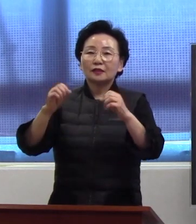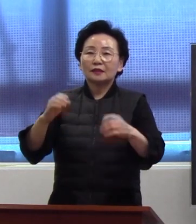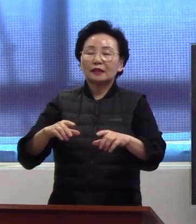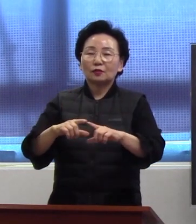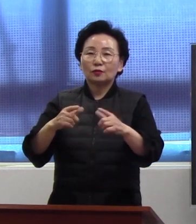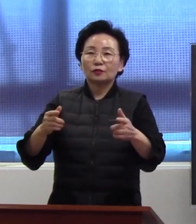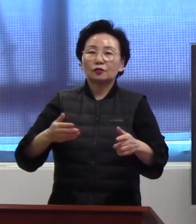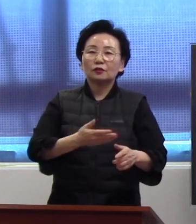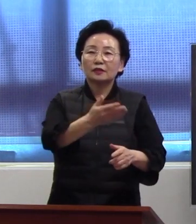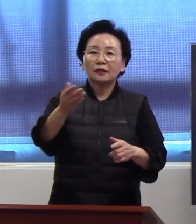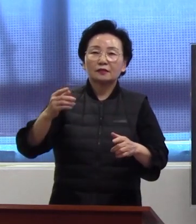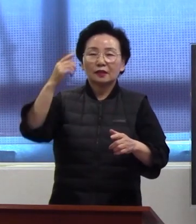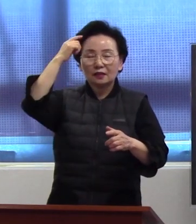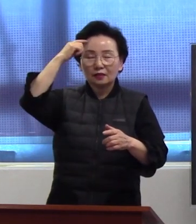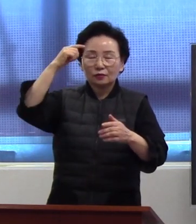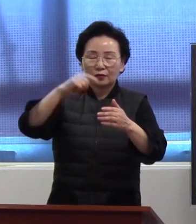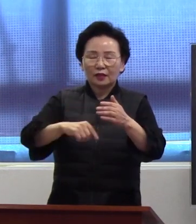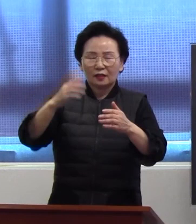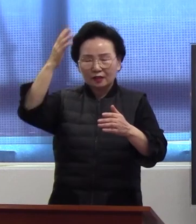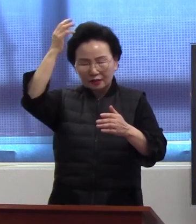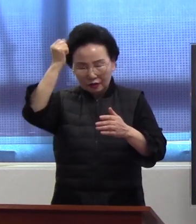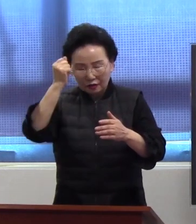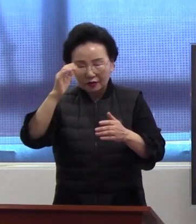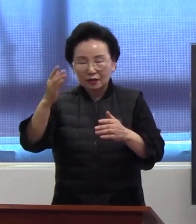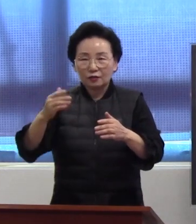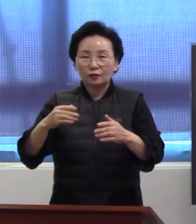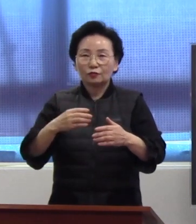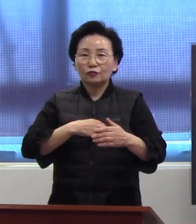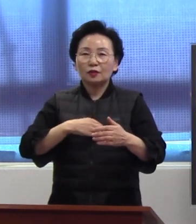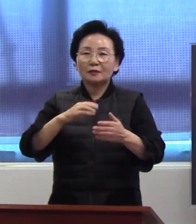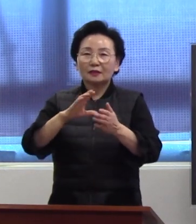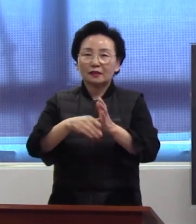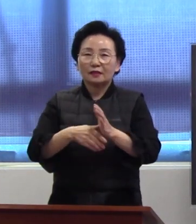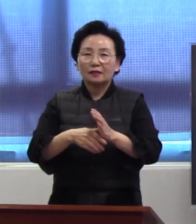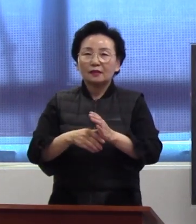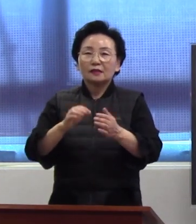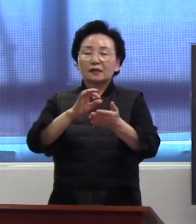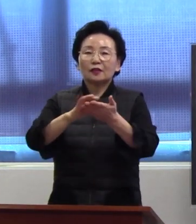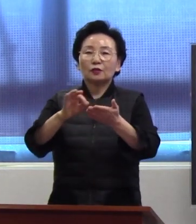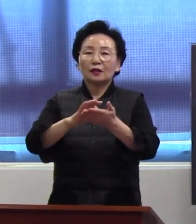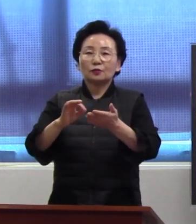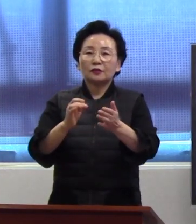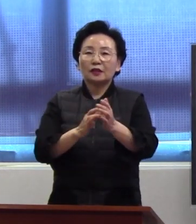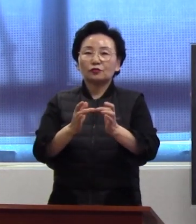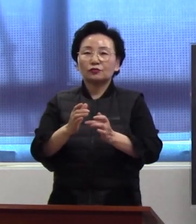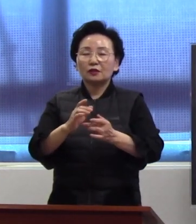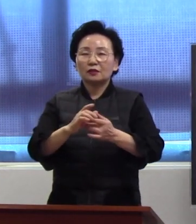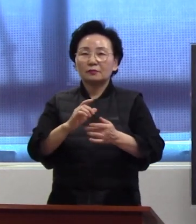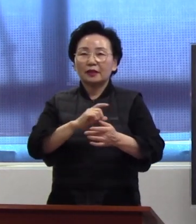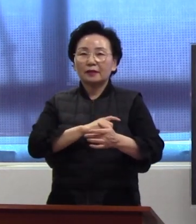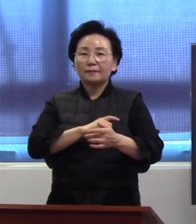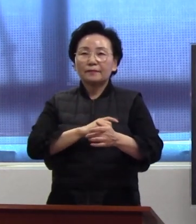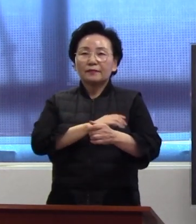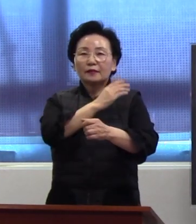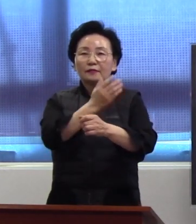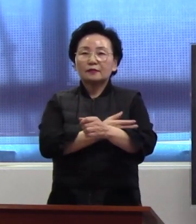헛되지 않고 저들의 생각 속에 기억돼서 위험할 때 사용하고 예수 이름의